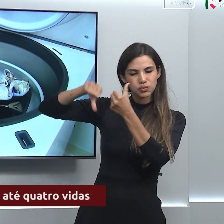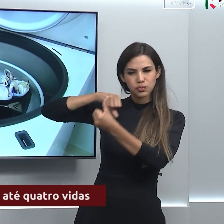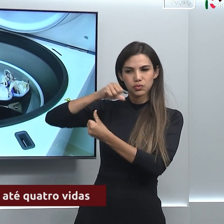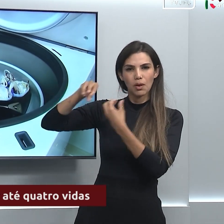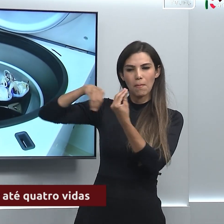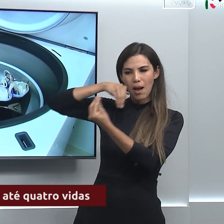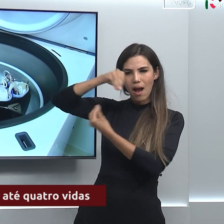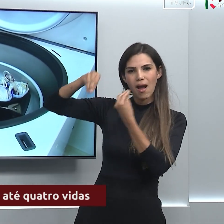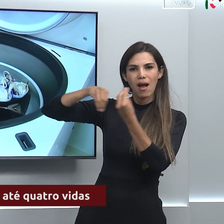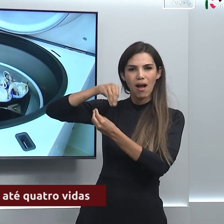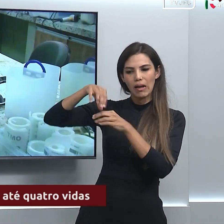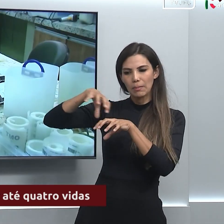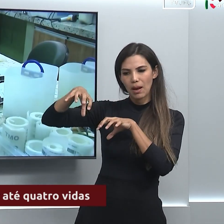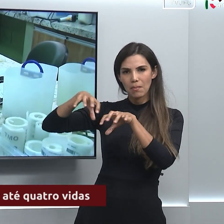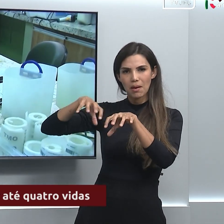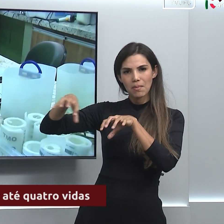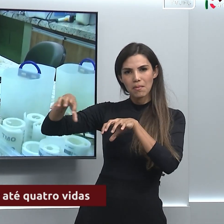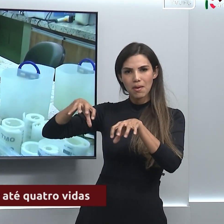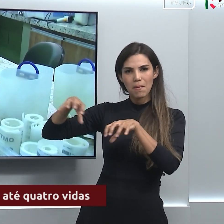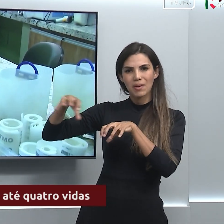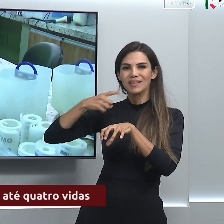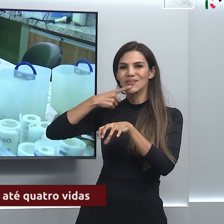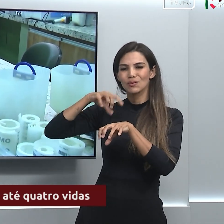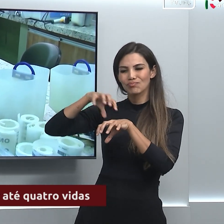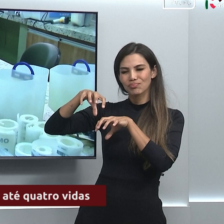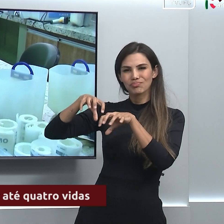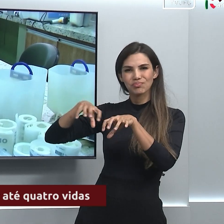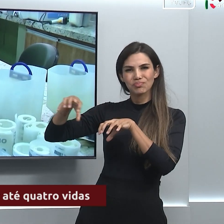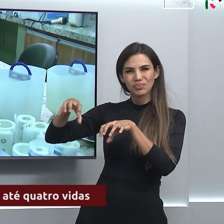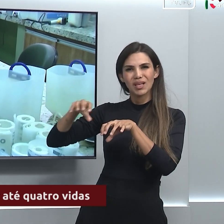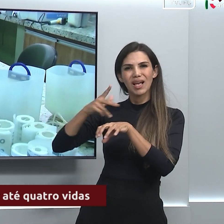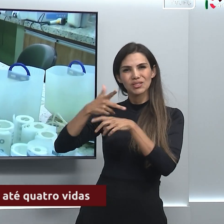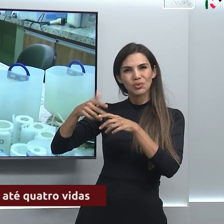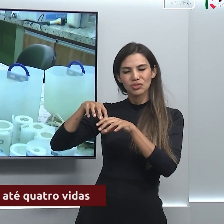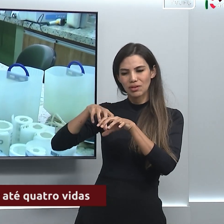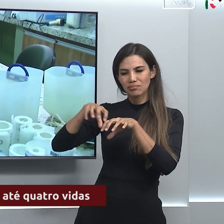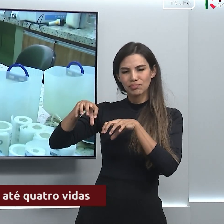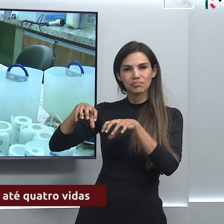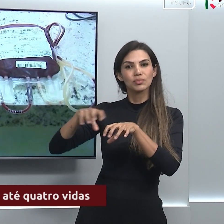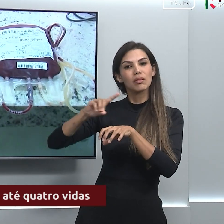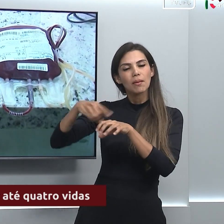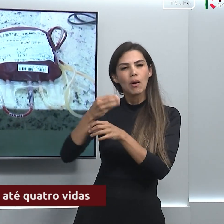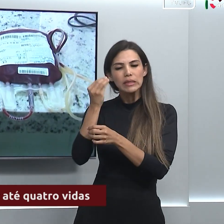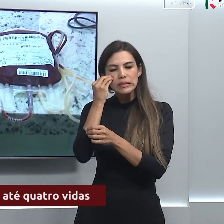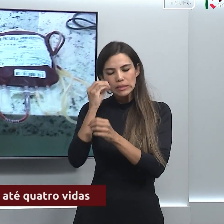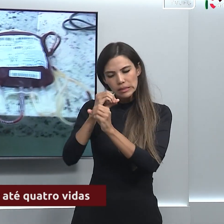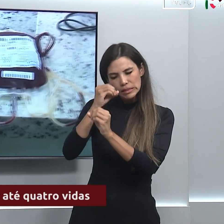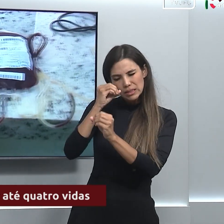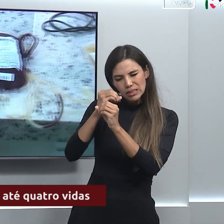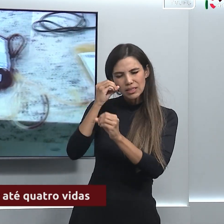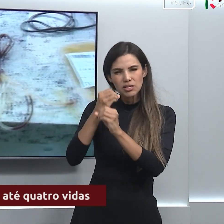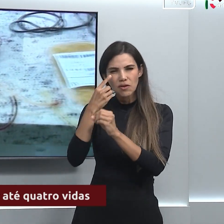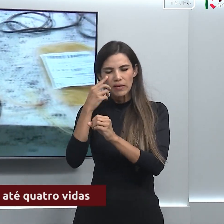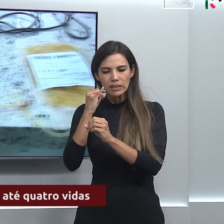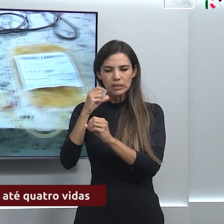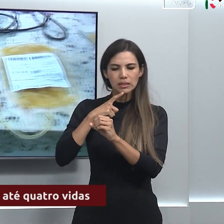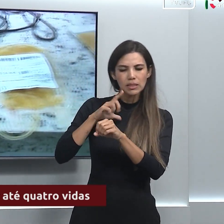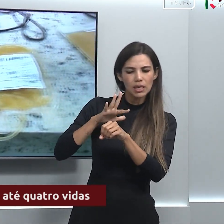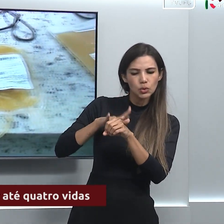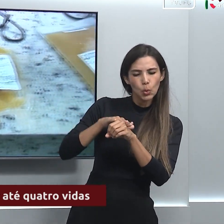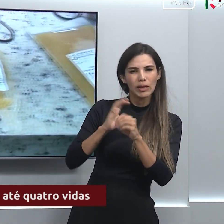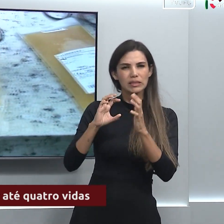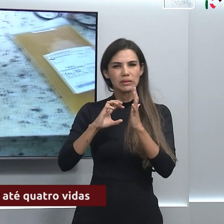as hemácias sejam separadas. Depois, os hemocomponentes que foram separados passam por testes para identificar possíveis ISTs e também